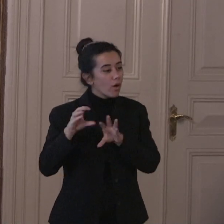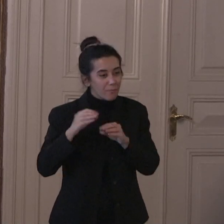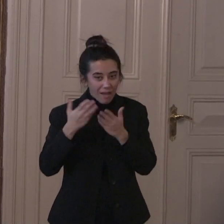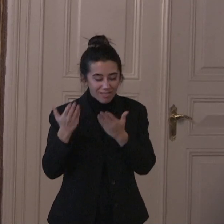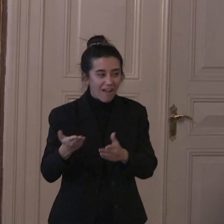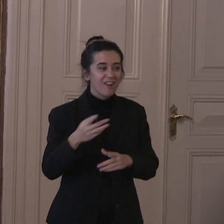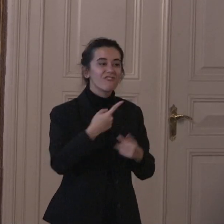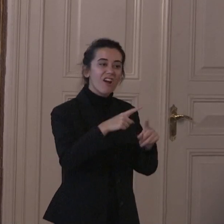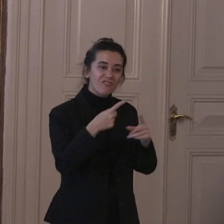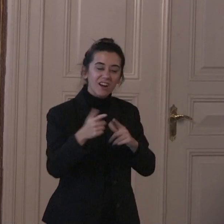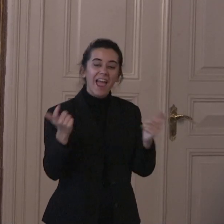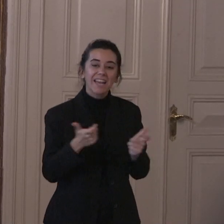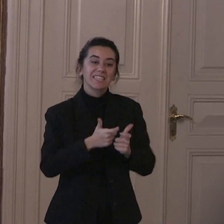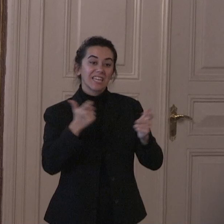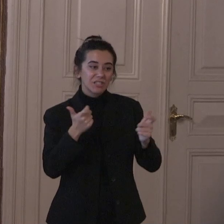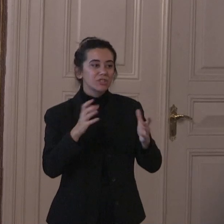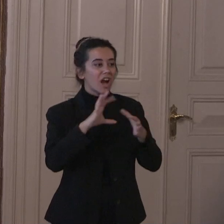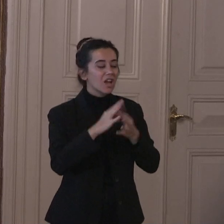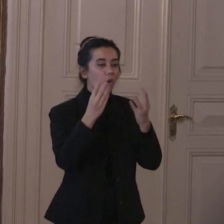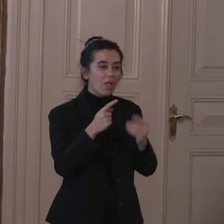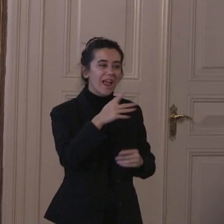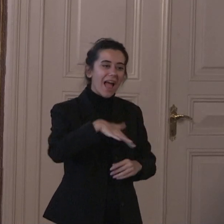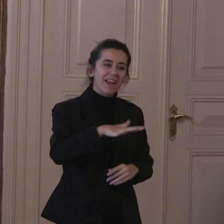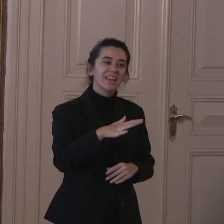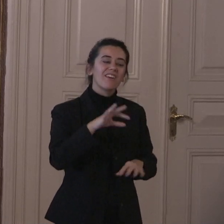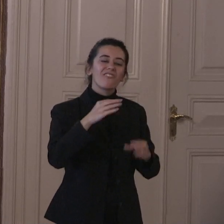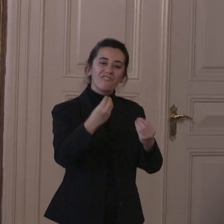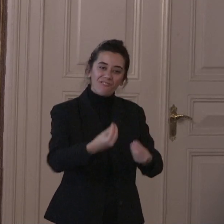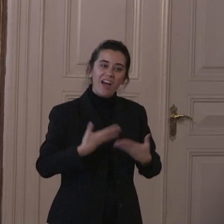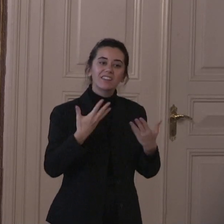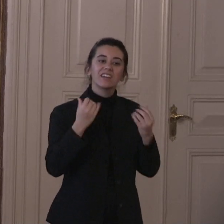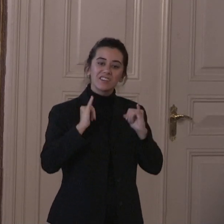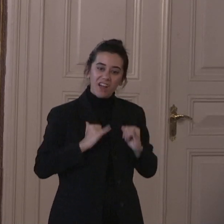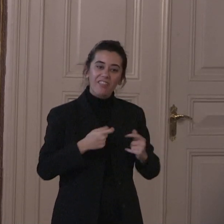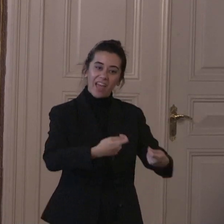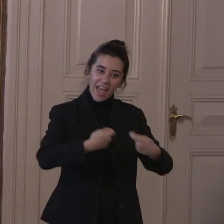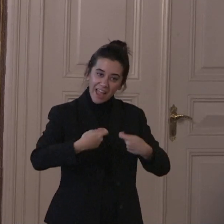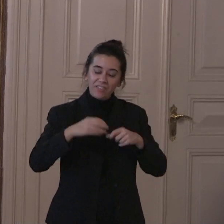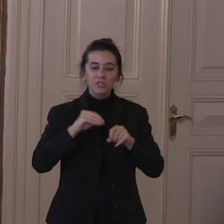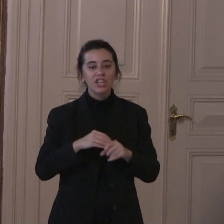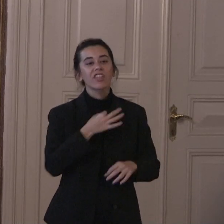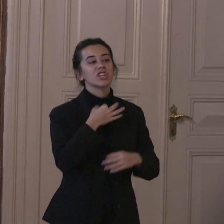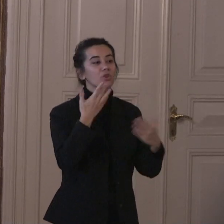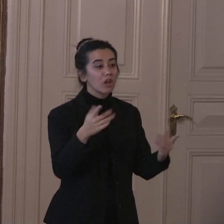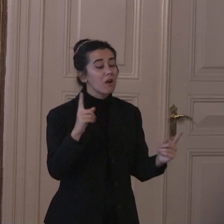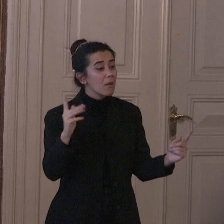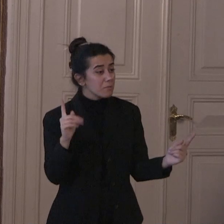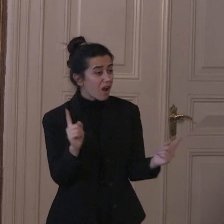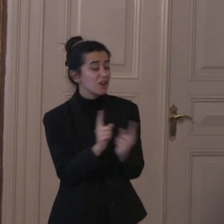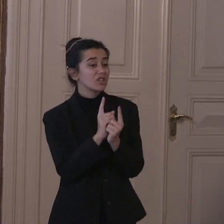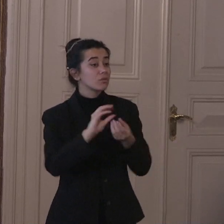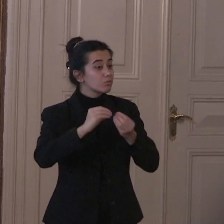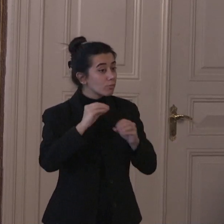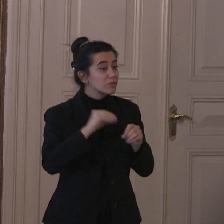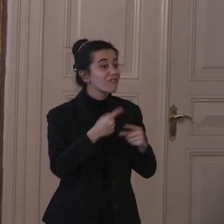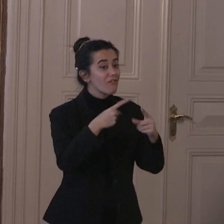sağladıkları rahat eğitim ortamı için ben çok teşekkür ediyorum. Karşılaşılan sorunlara farklı çözümler bulduk.